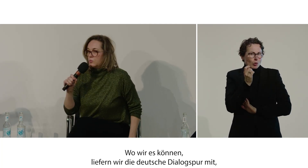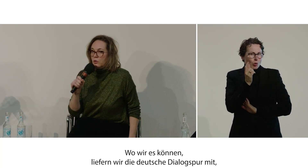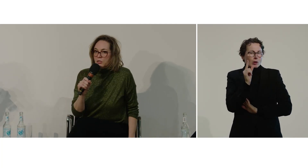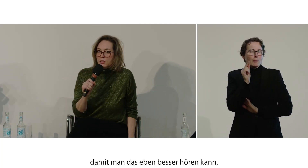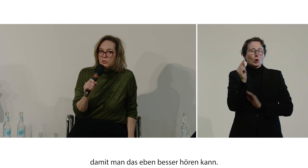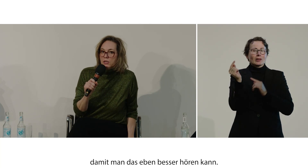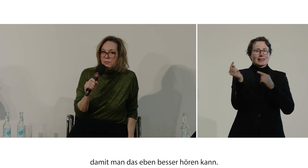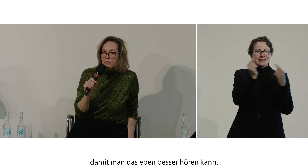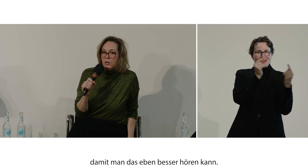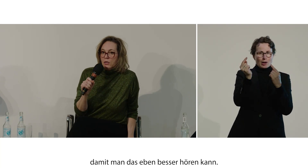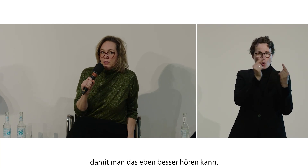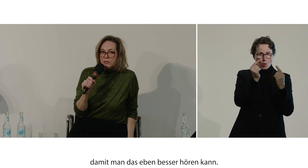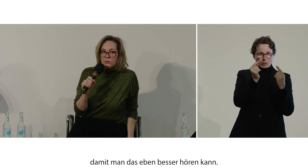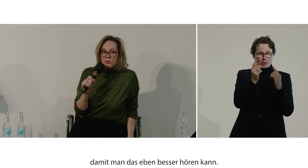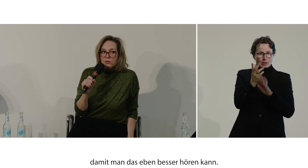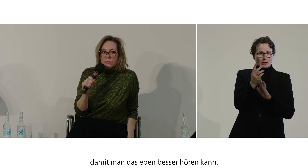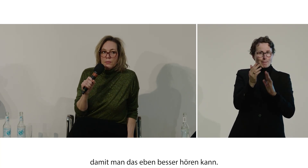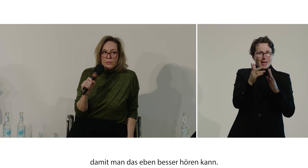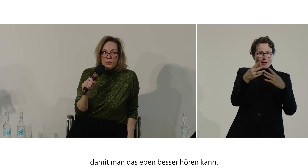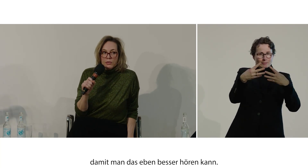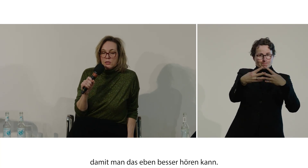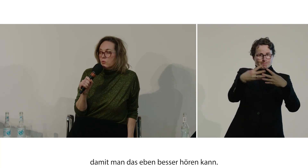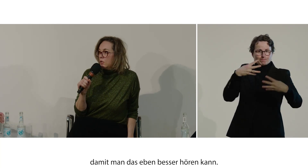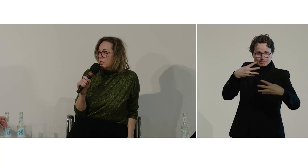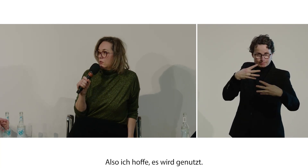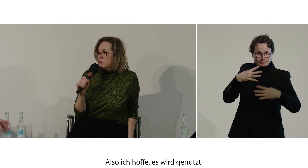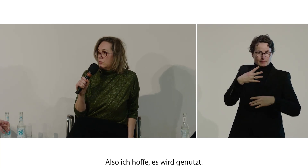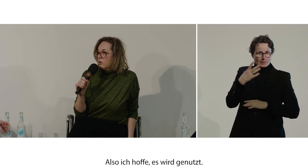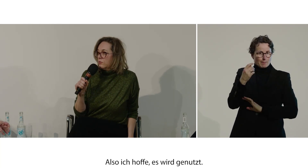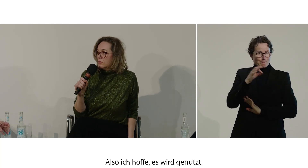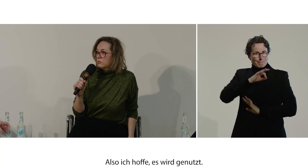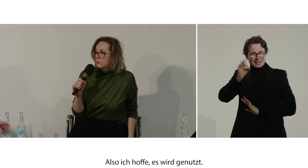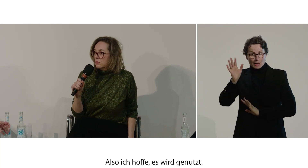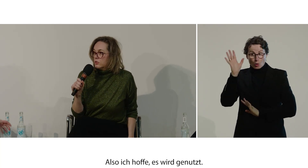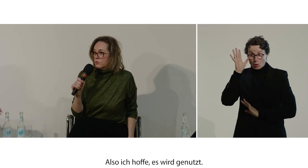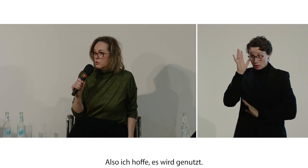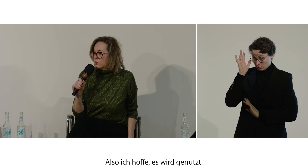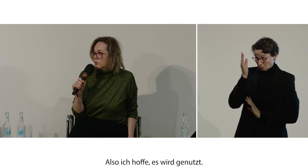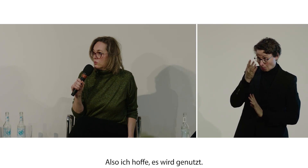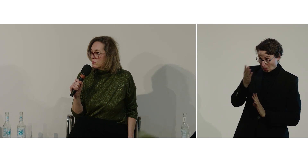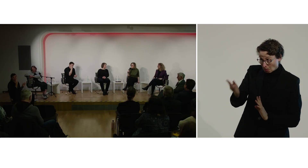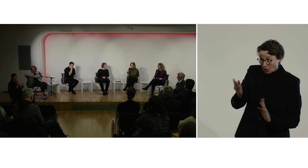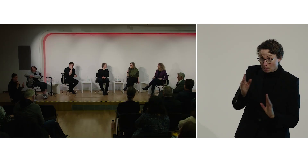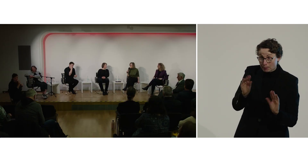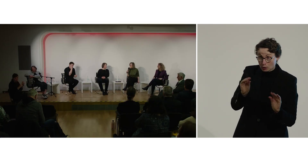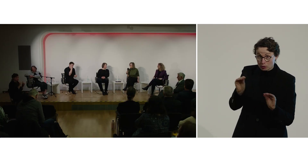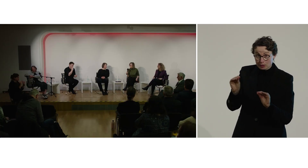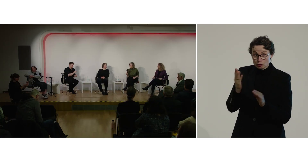Dialogspur mit, damit man eben das besser hören kann. Also ich hoffe, es wird genutzt.